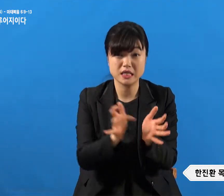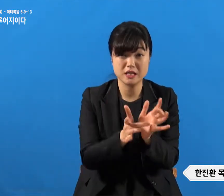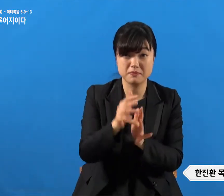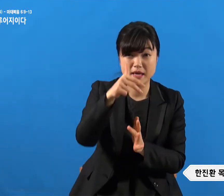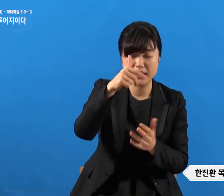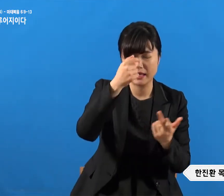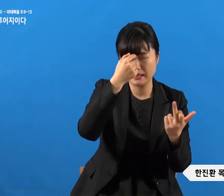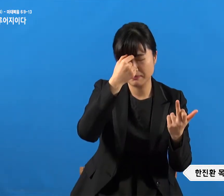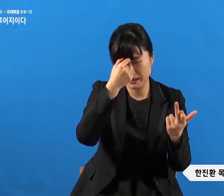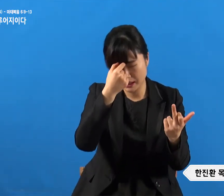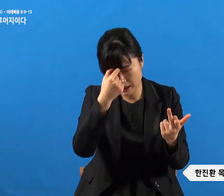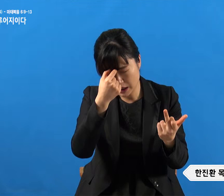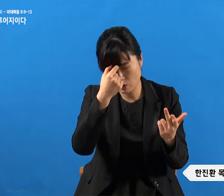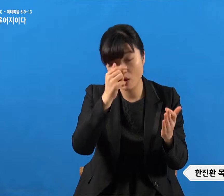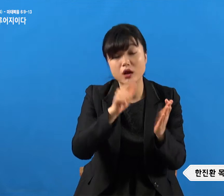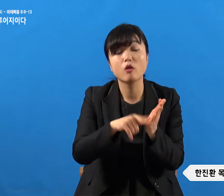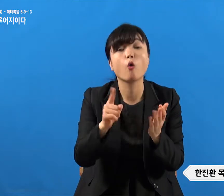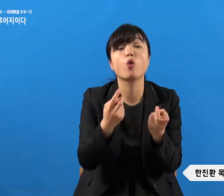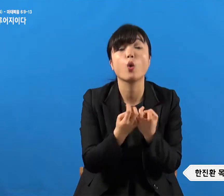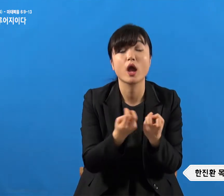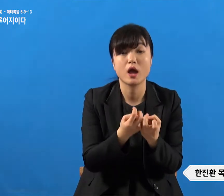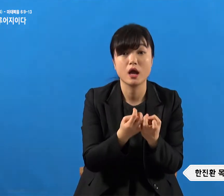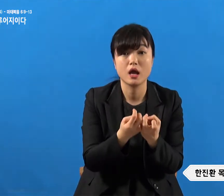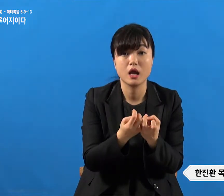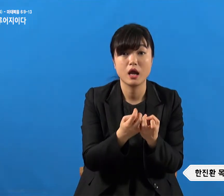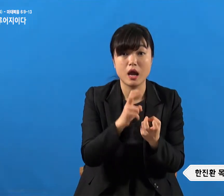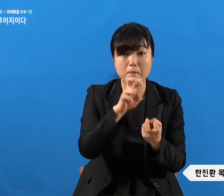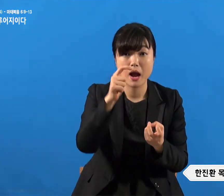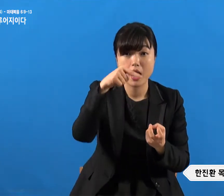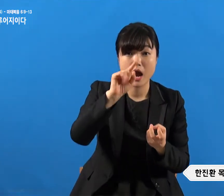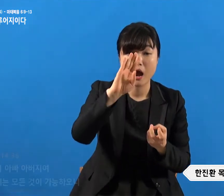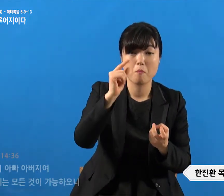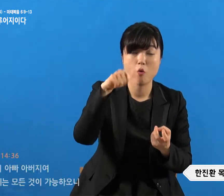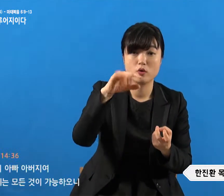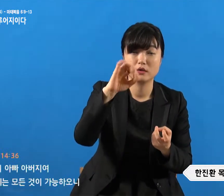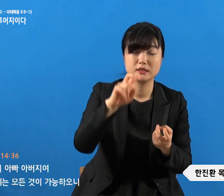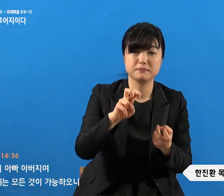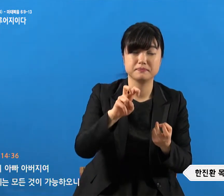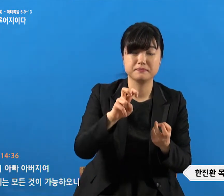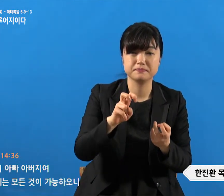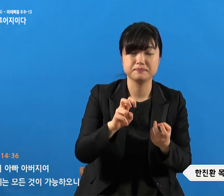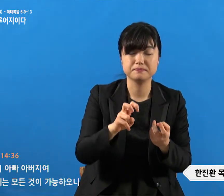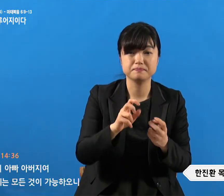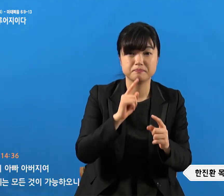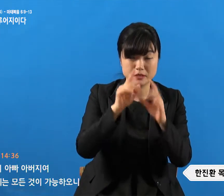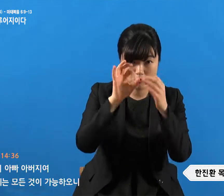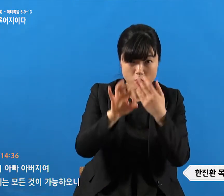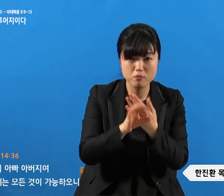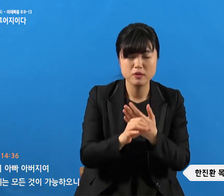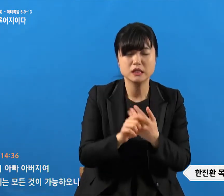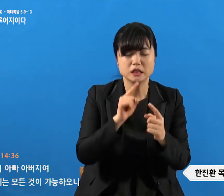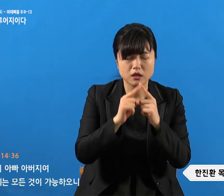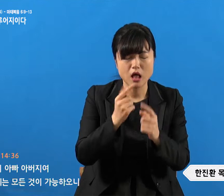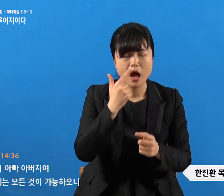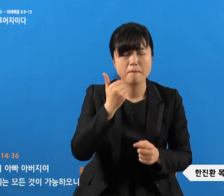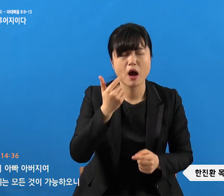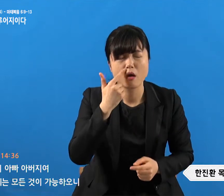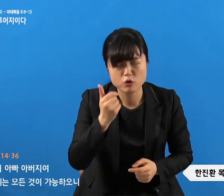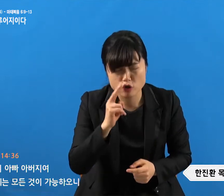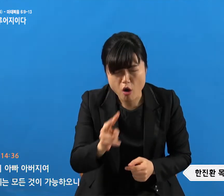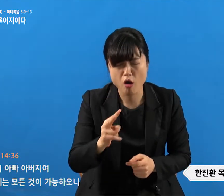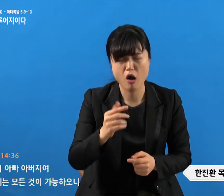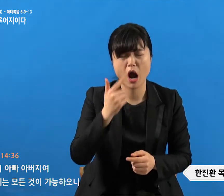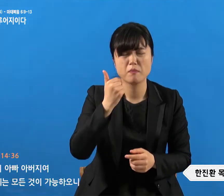예수님이 겟세마네 동산에서 어떻게 기도하셨습니까? 마가복음 14장 36절 보면 이르시되 아빠